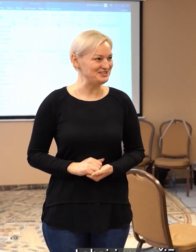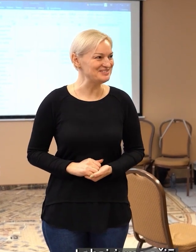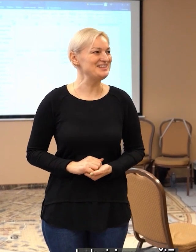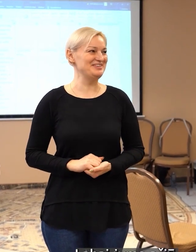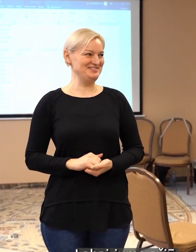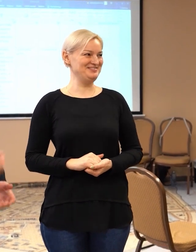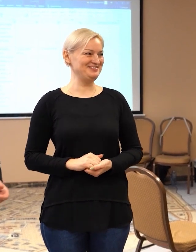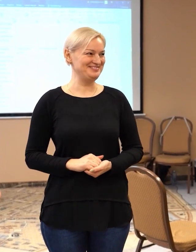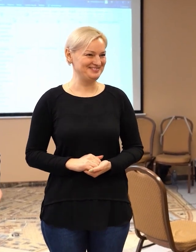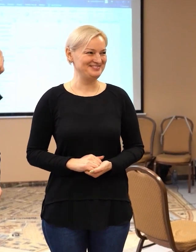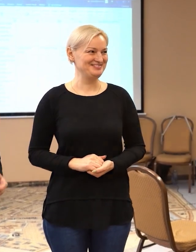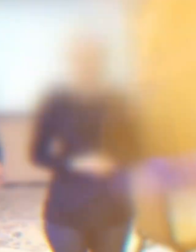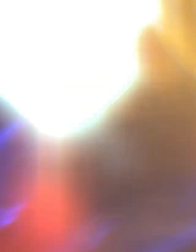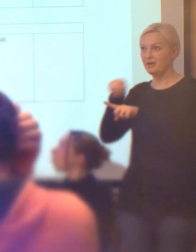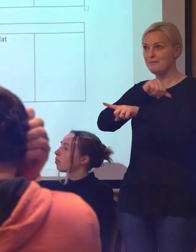Ačiū Jums labai.